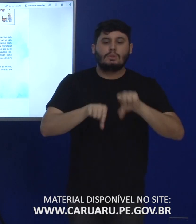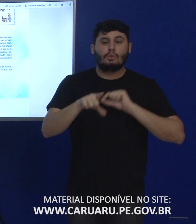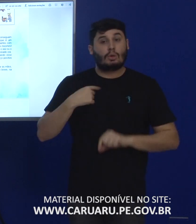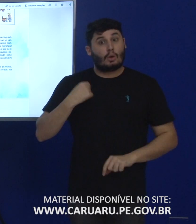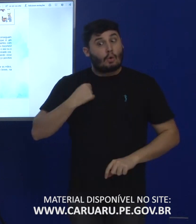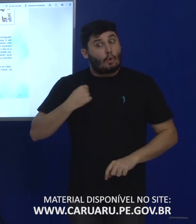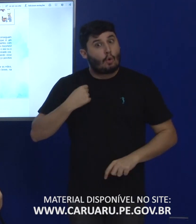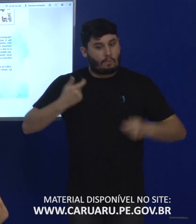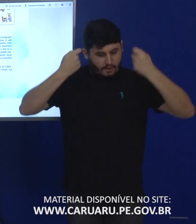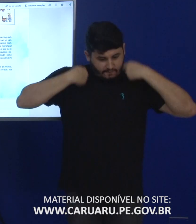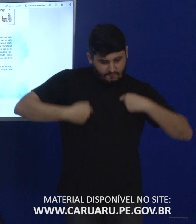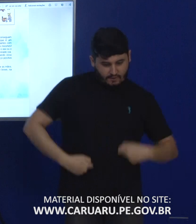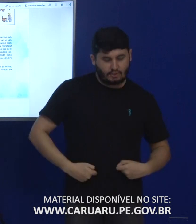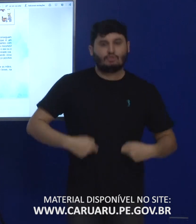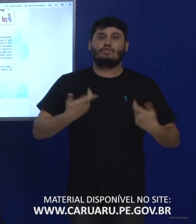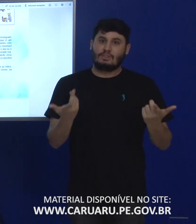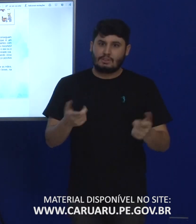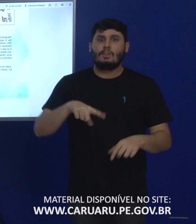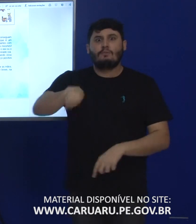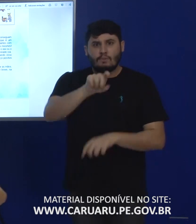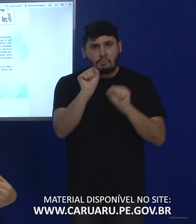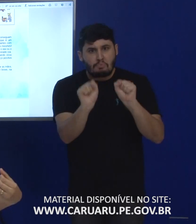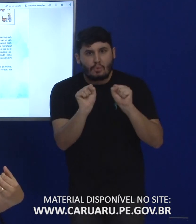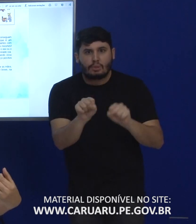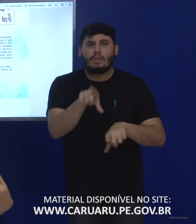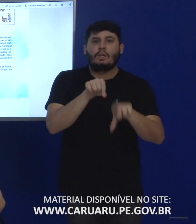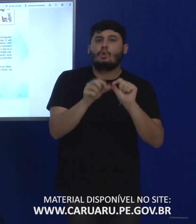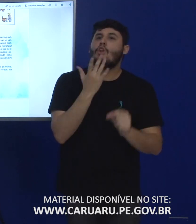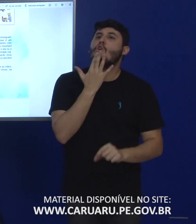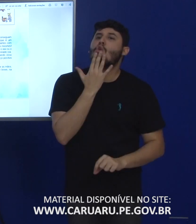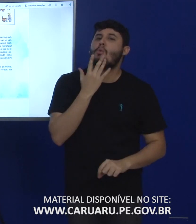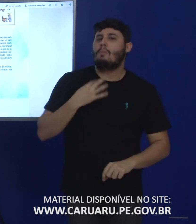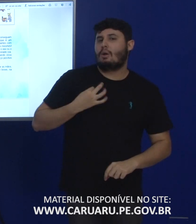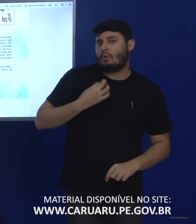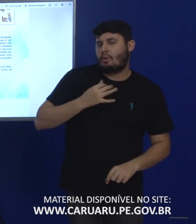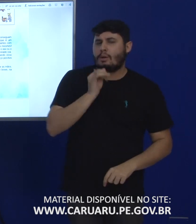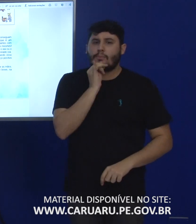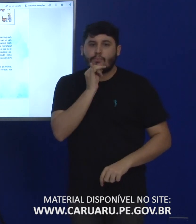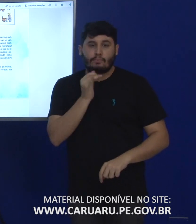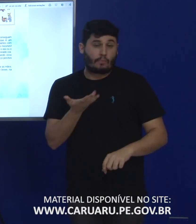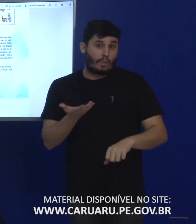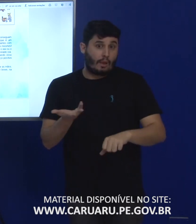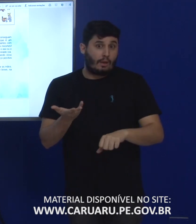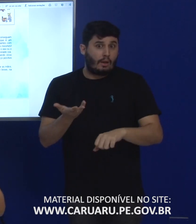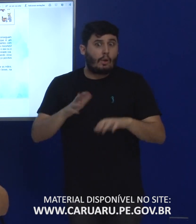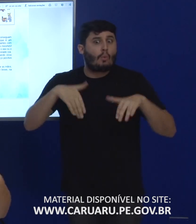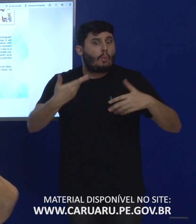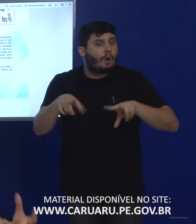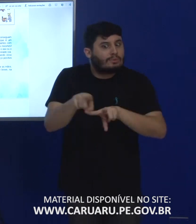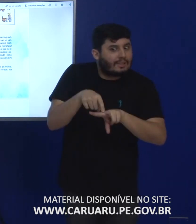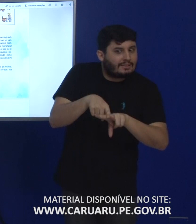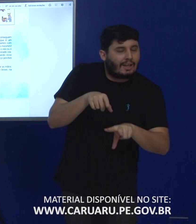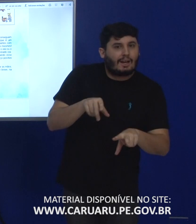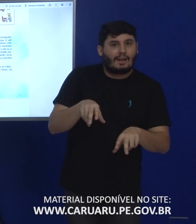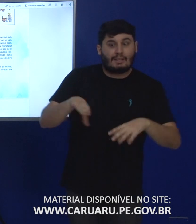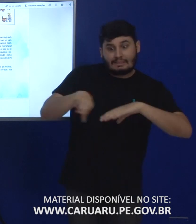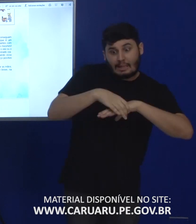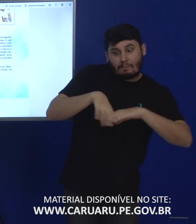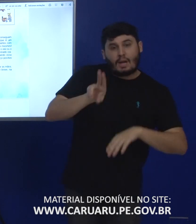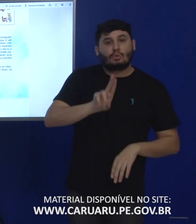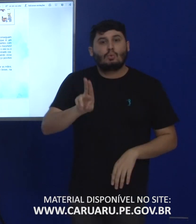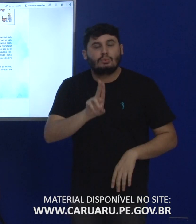de vocês sobre as cores das roupas, sobre os sapatos ou a sandalinha que vai calçar, a cor da cueca